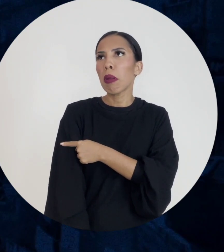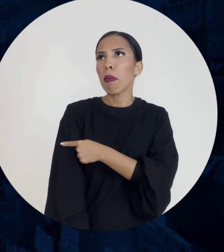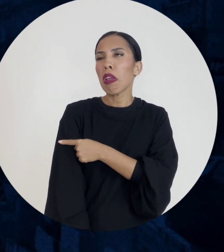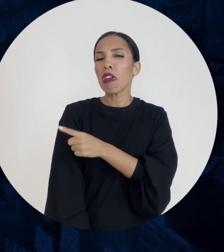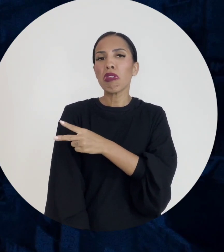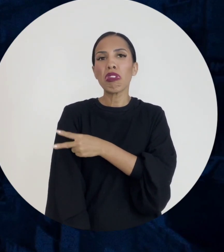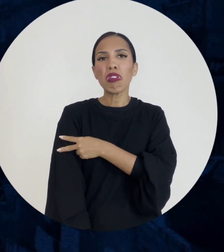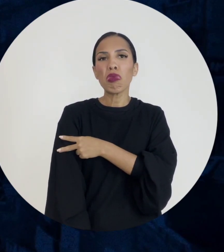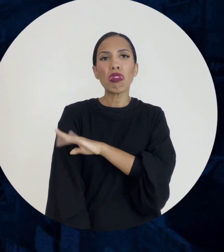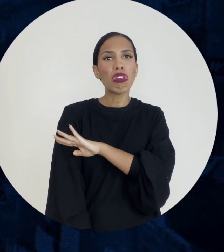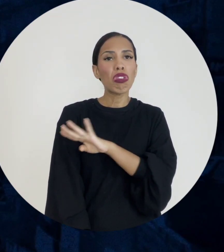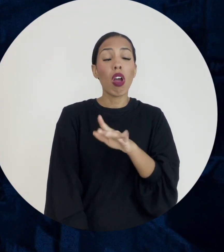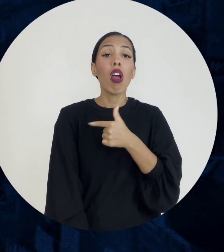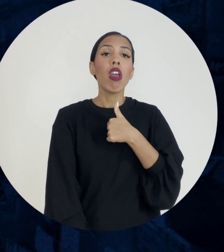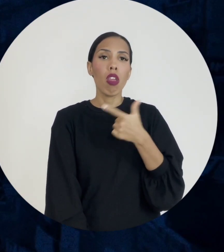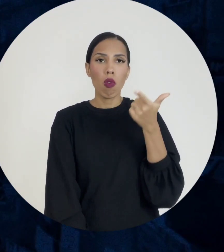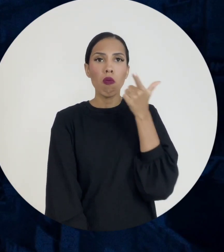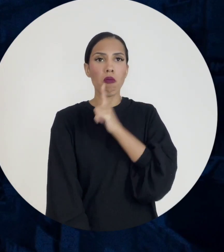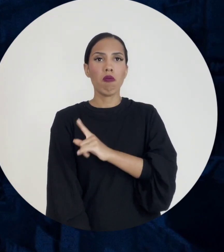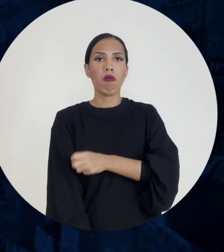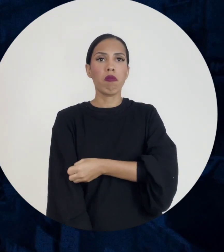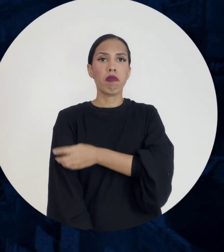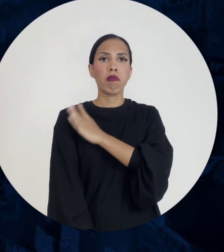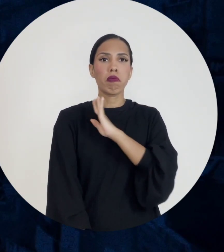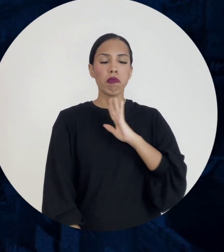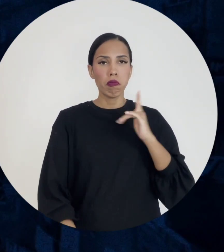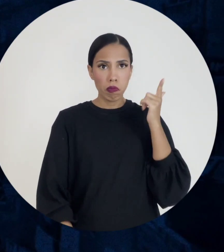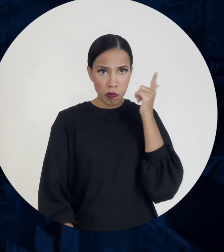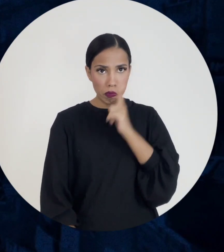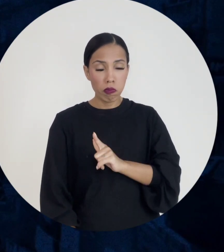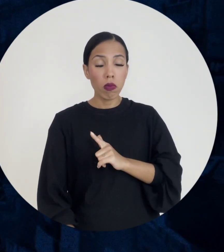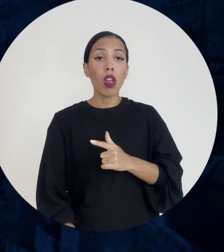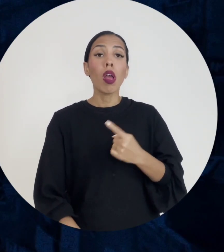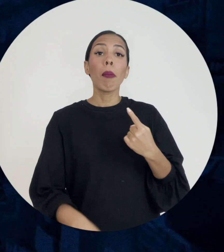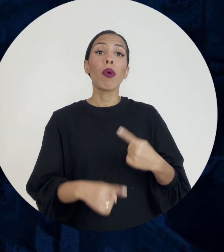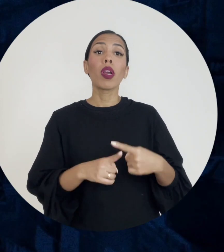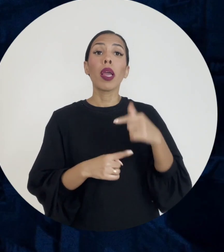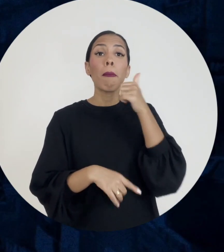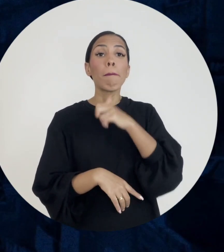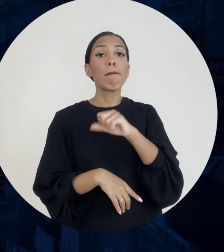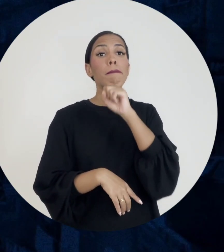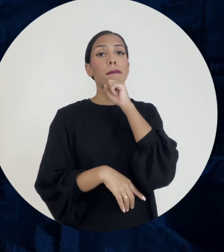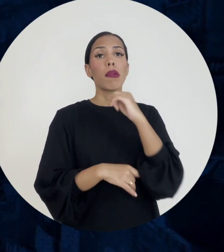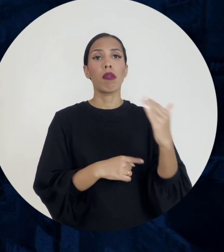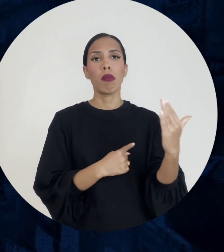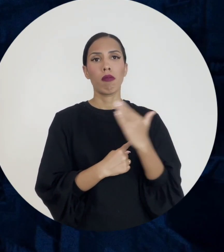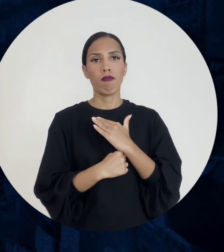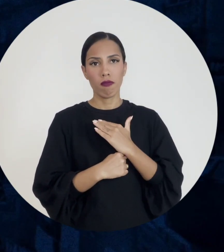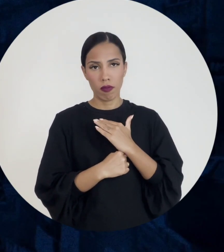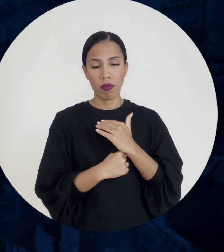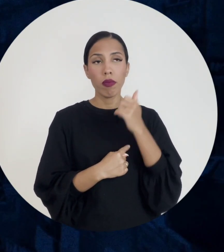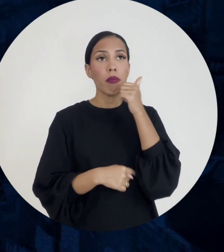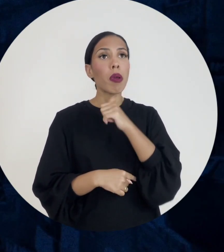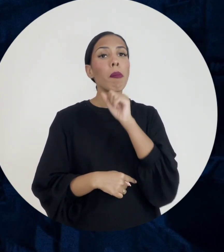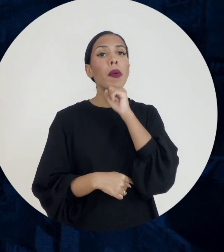Que bom, né? Pensar que sua mãe teve um desejo para uma necessidade, né? Tipo, escrever, não depender do